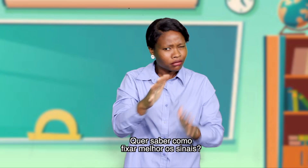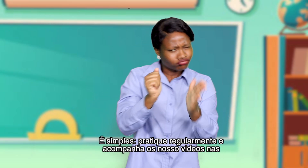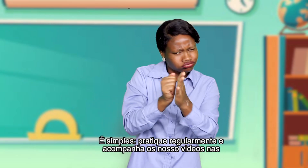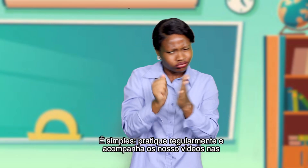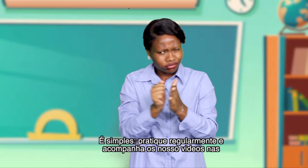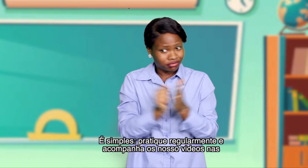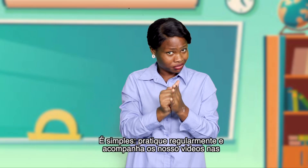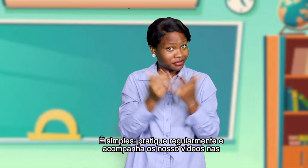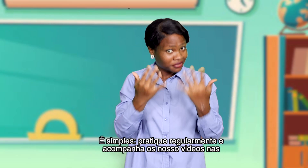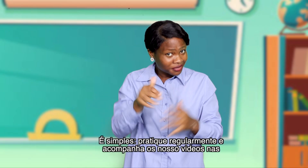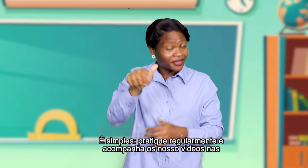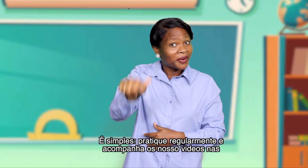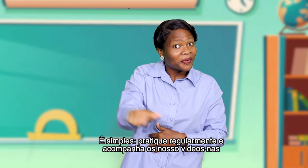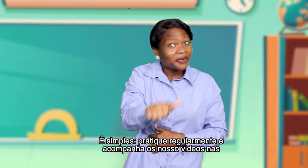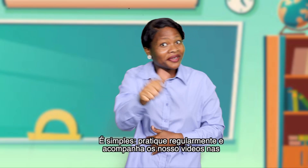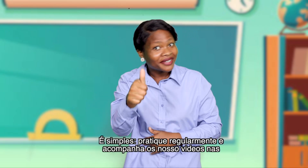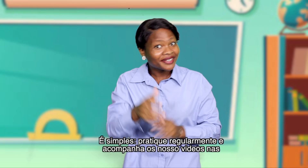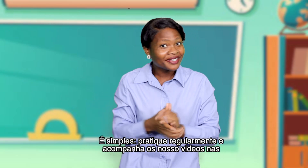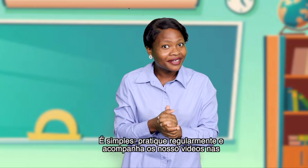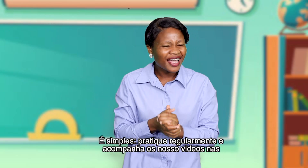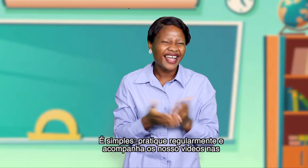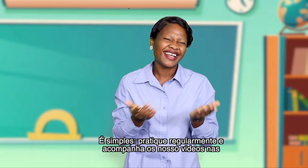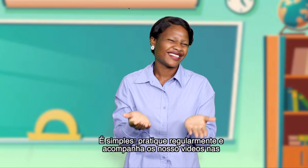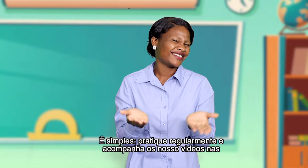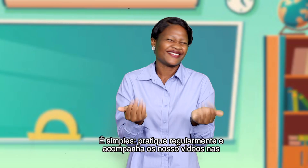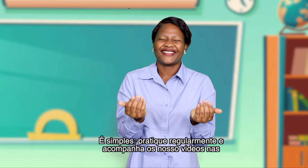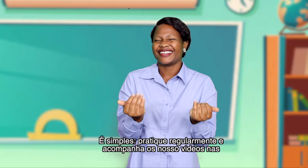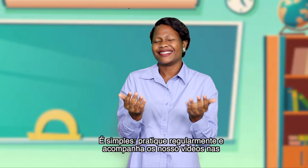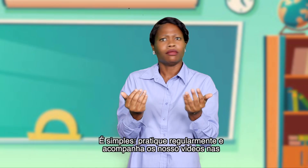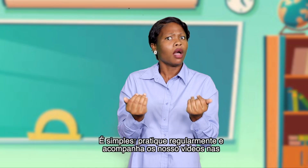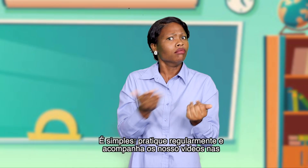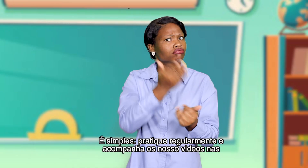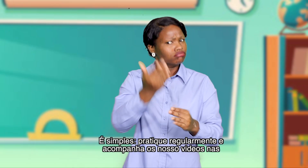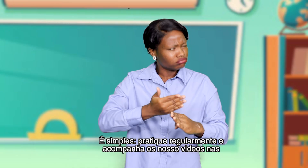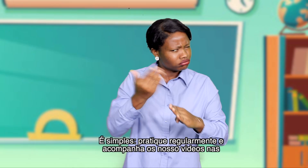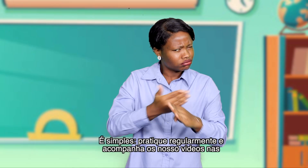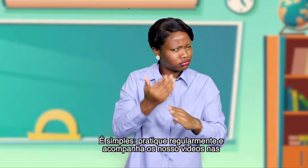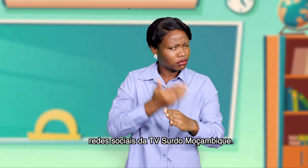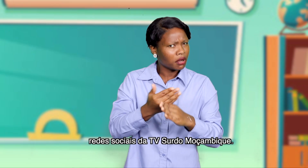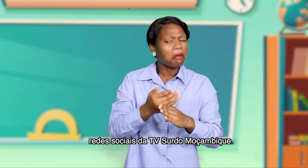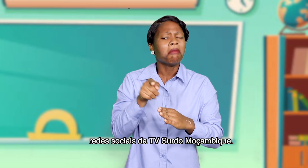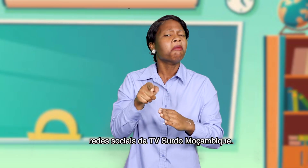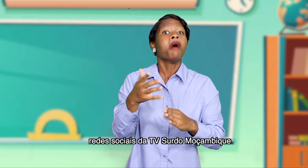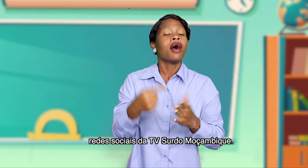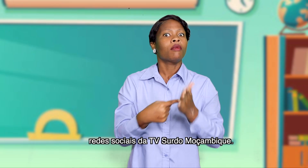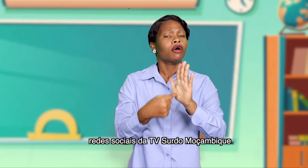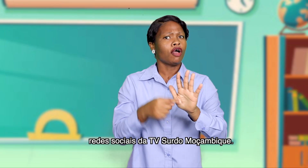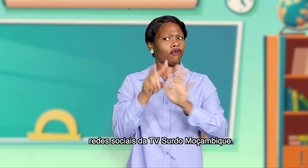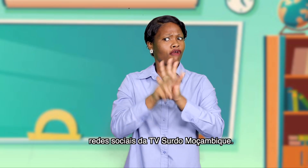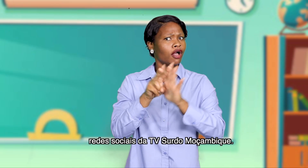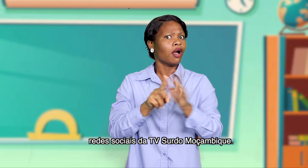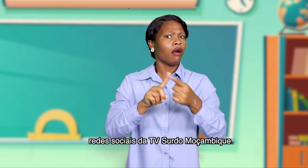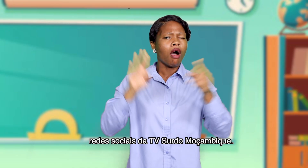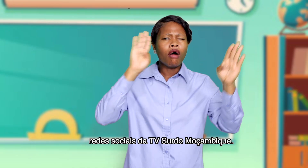sinais? É simples. Pratique regularmente e acompanhe os nossos vídeos nas redes sociais da TV Surdo